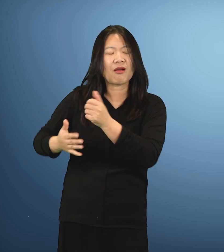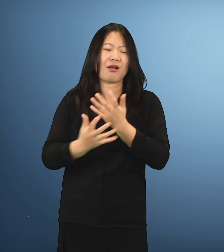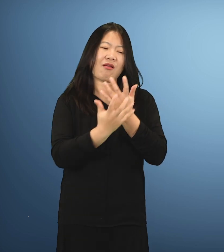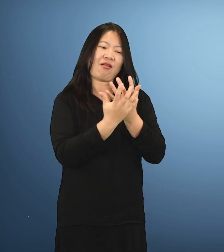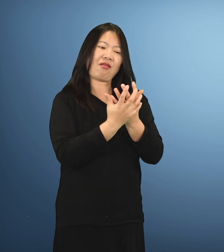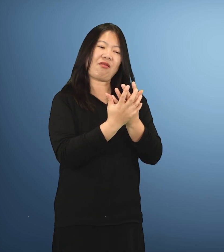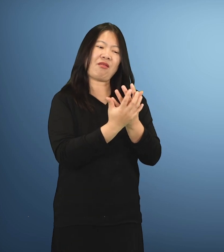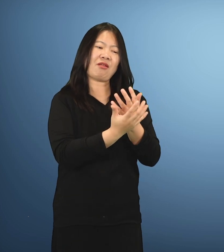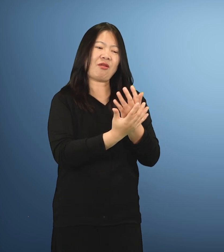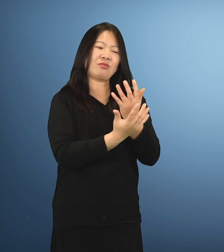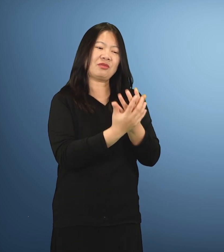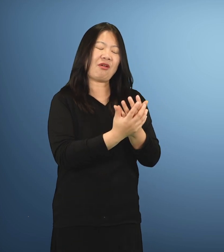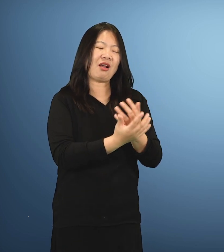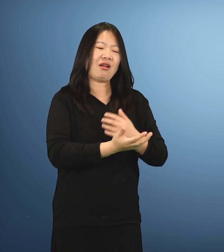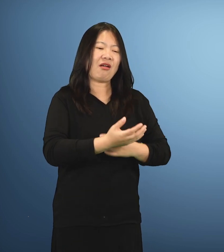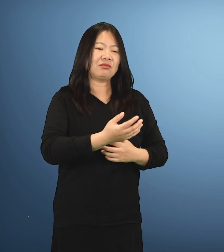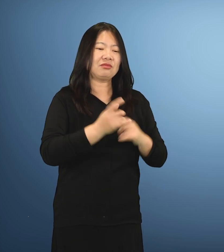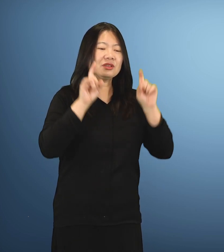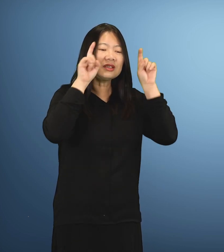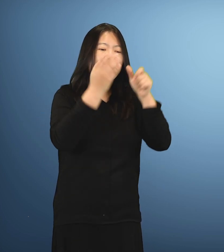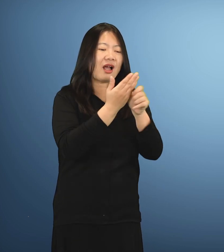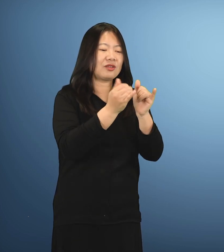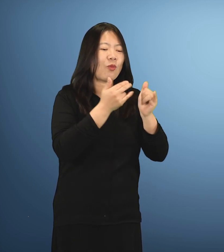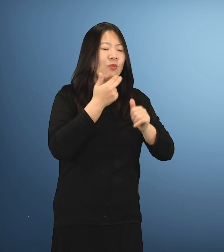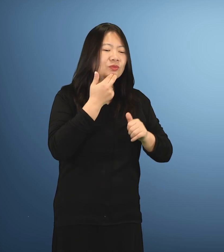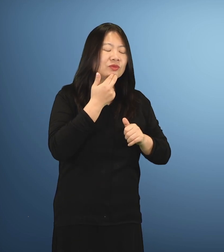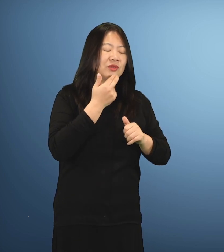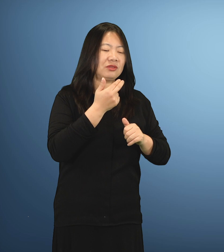그런 무리들을 보시고 첫째 뭐 하셨어요?